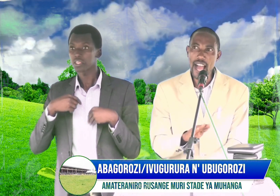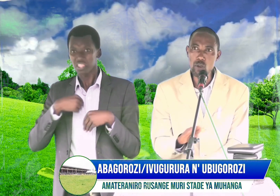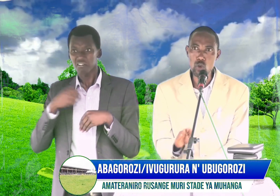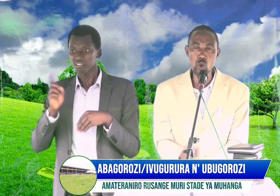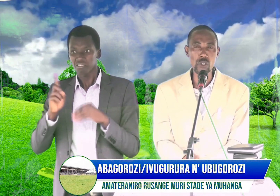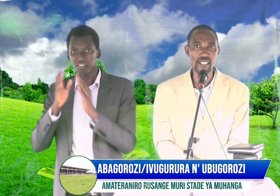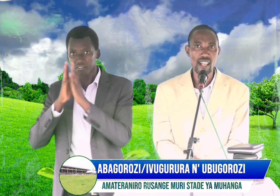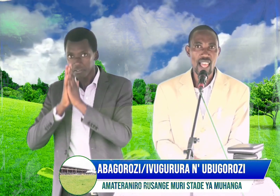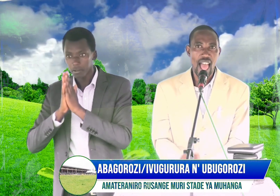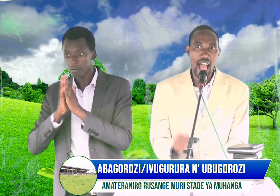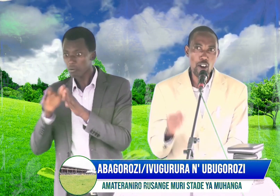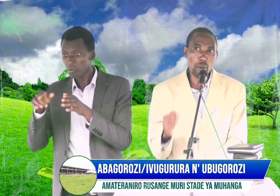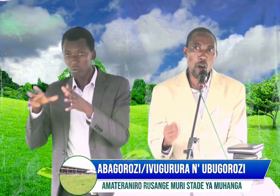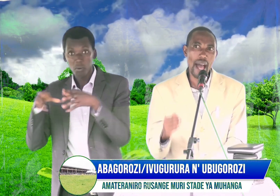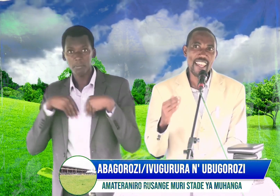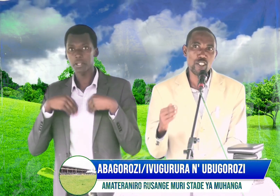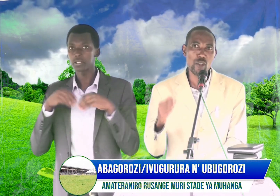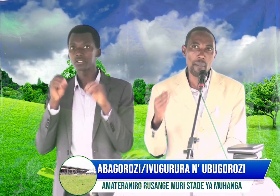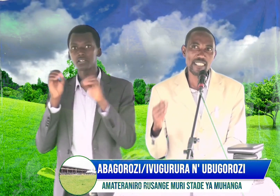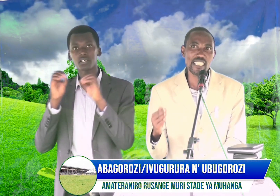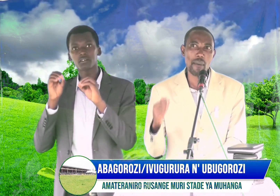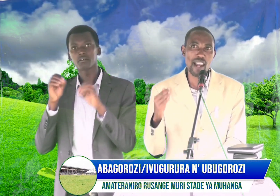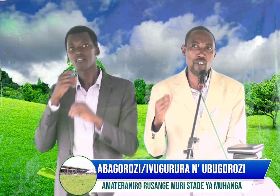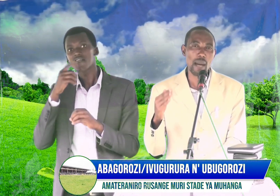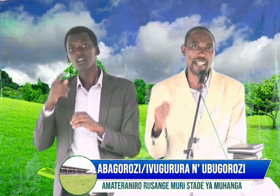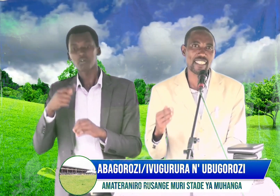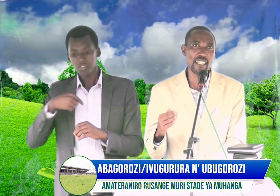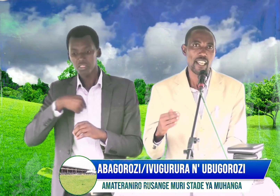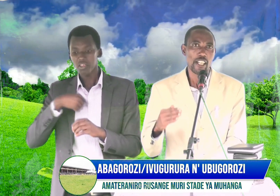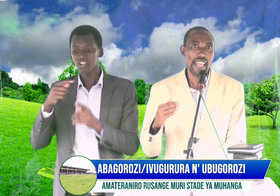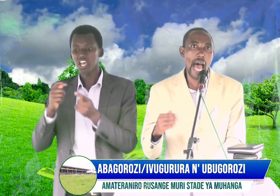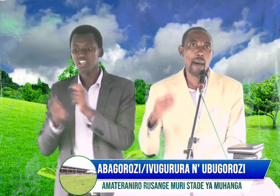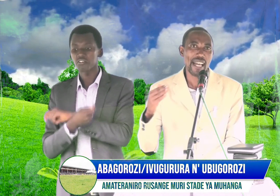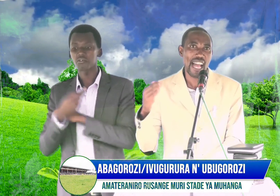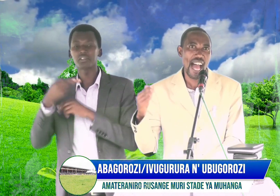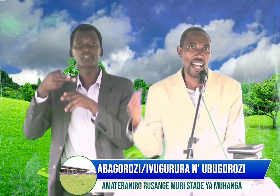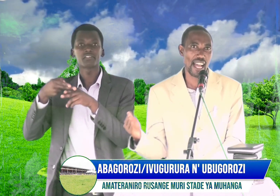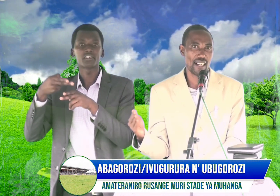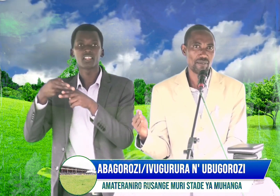ntabwo yagukundira ahubwo bahinduye amazina baravuga bati